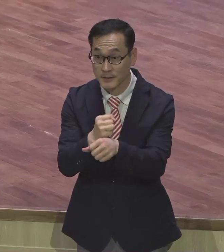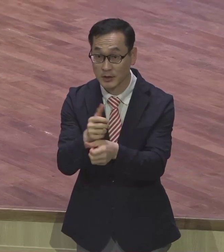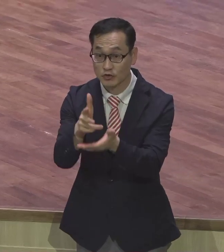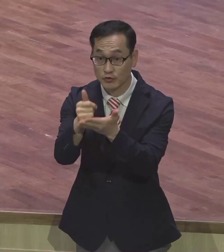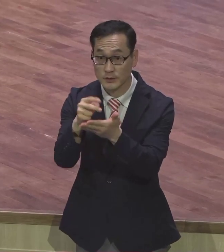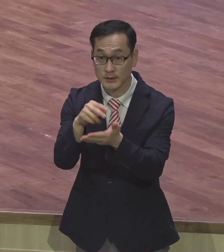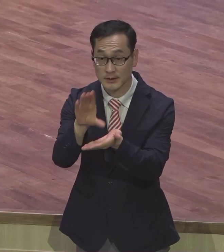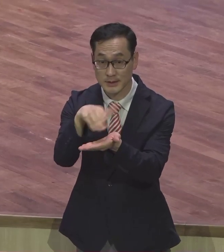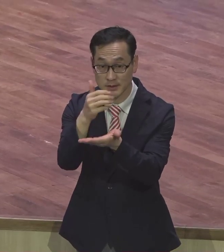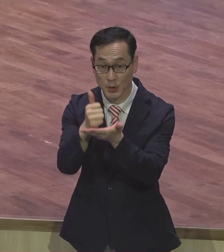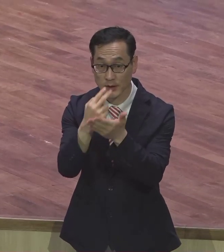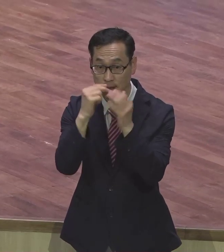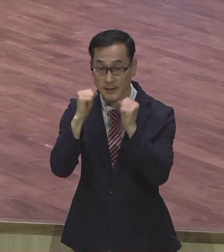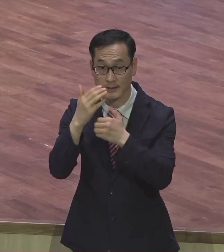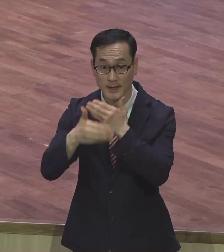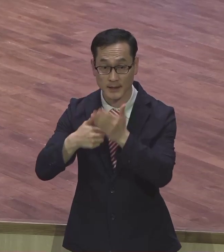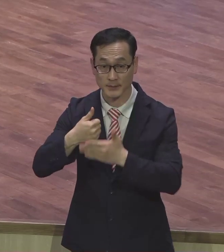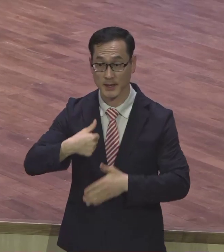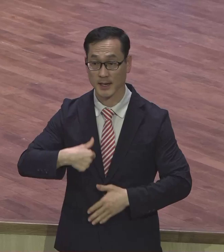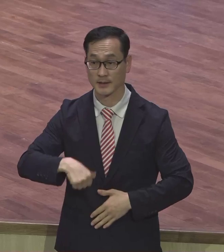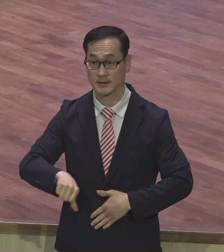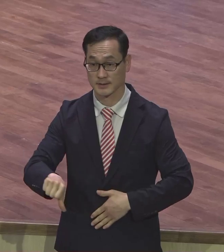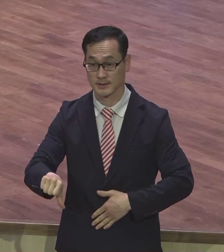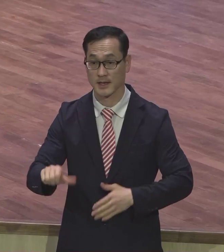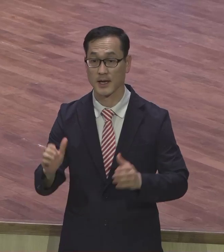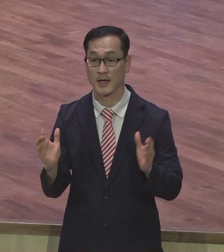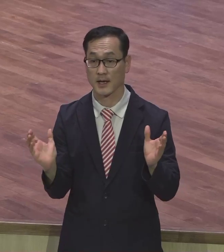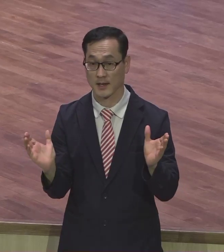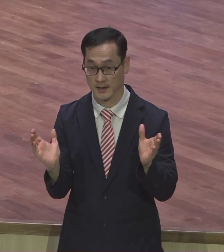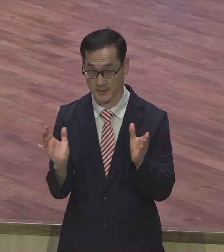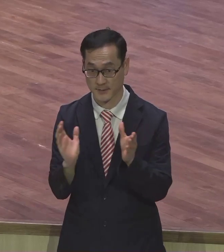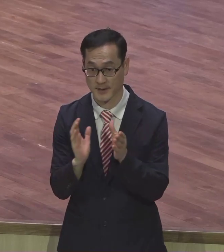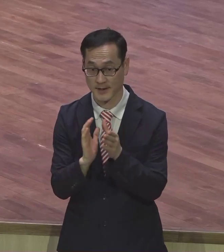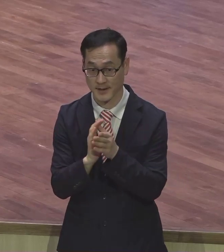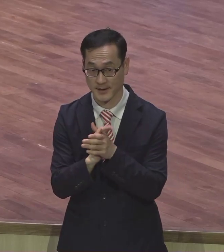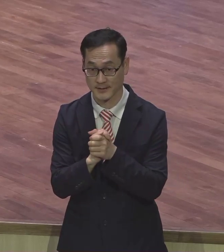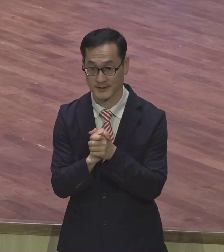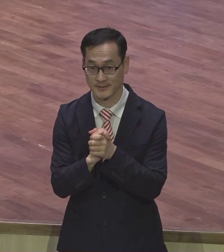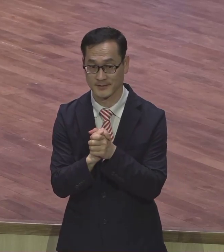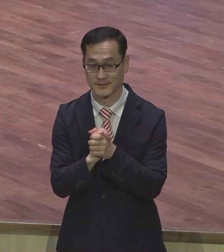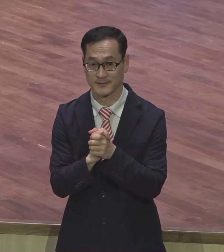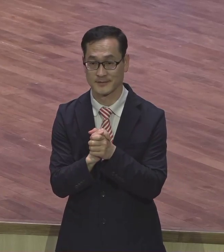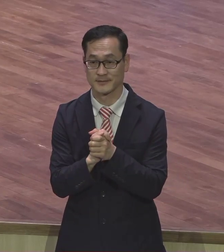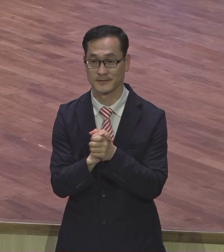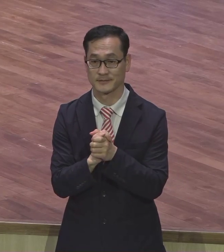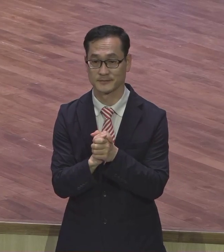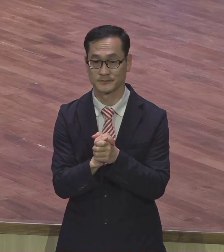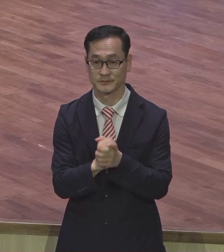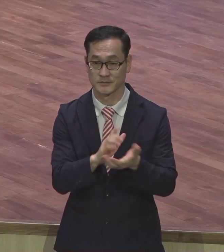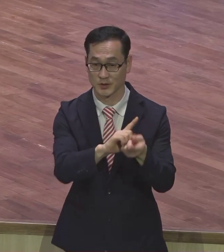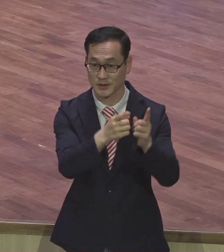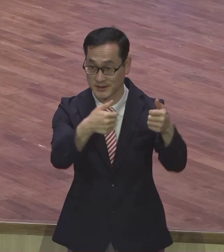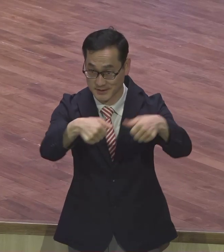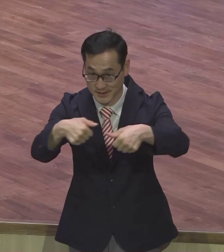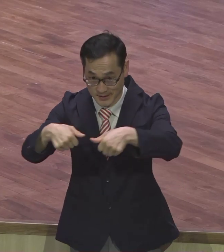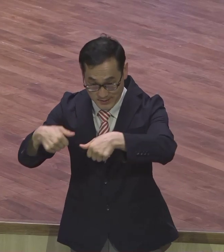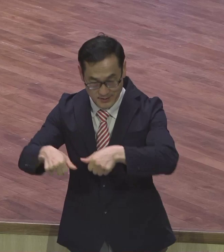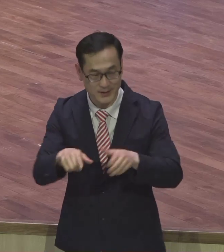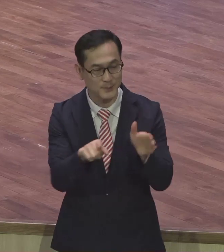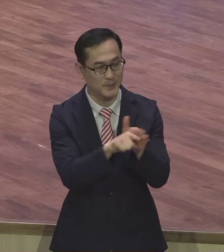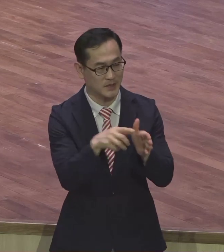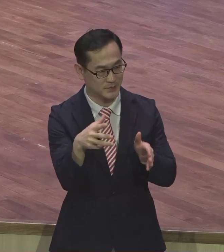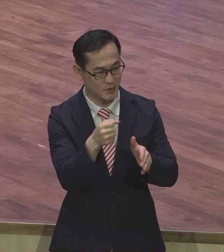살아계신 하나님의 아들이십니다. 아멘. 우리 해외신도울도 같이 서로 인사합시다. 믿음으로